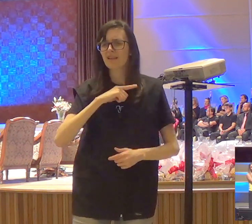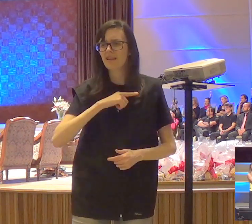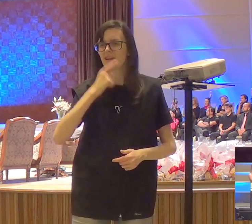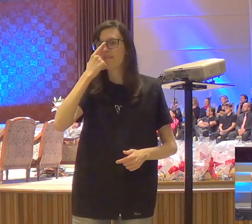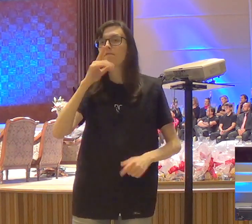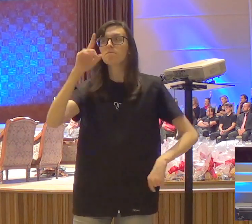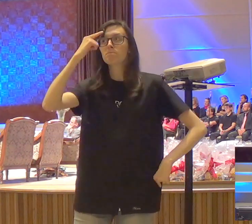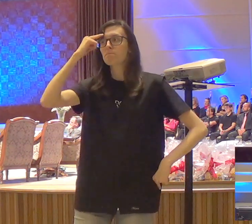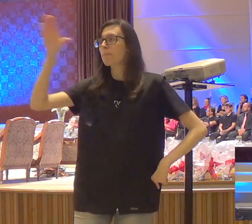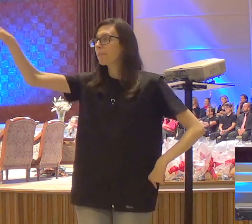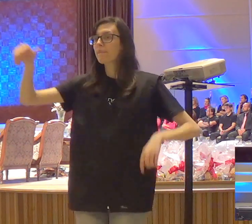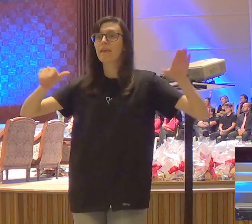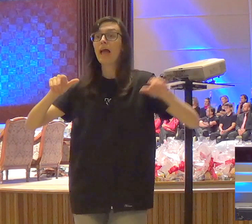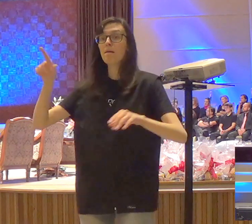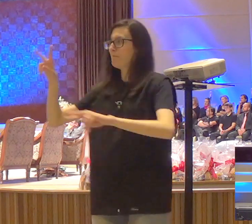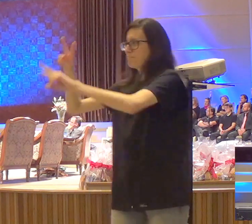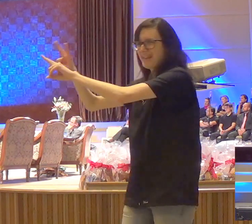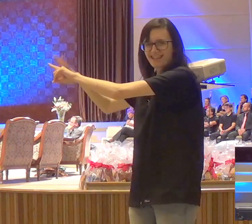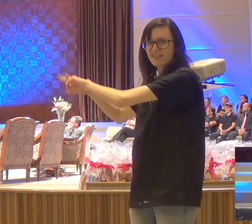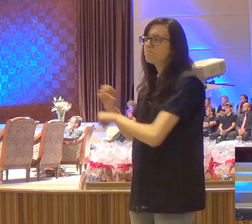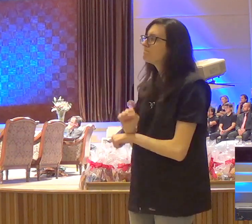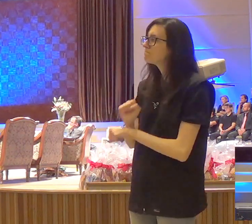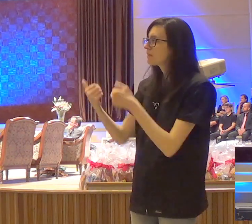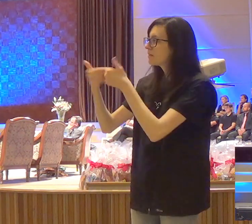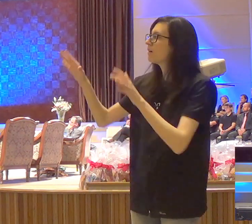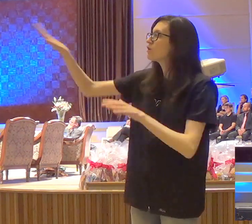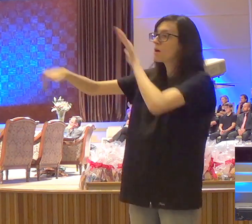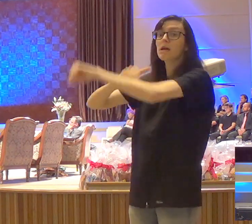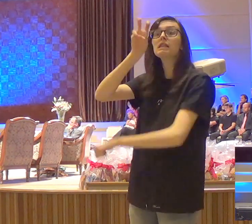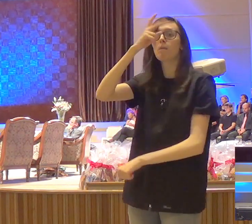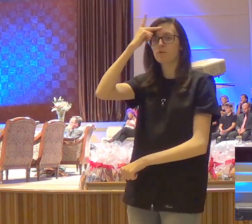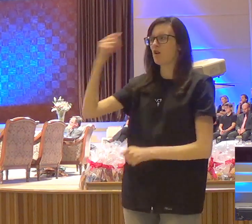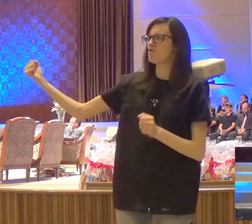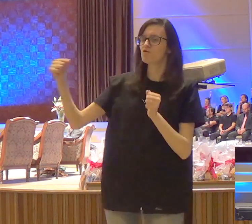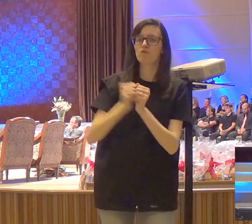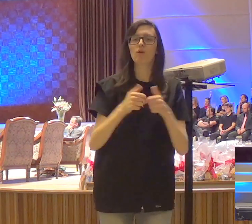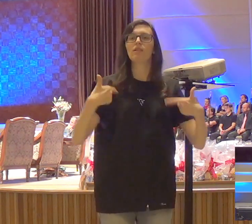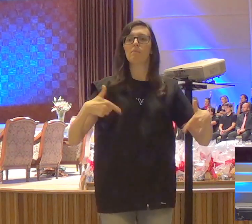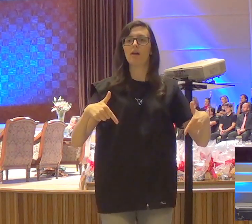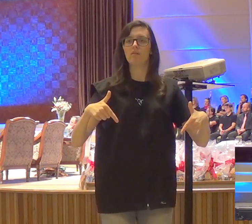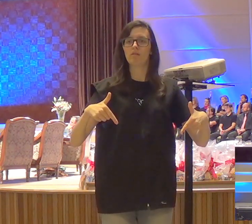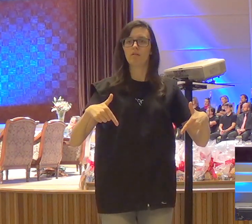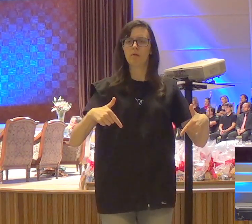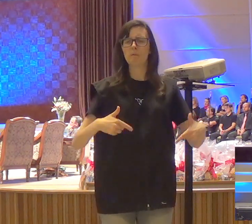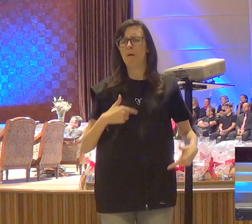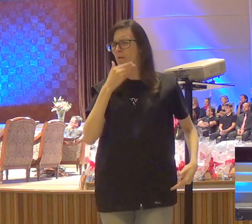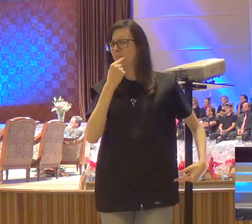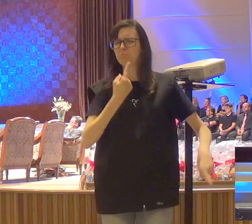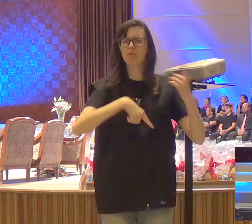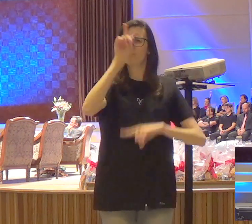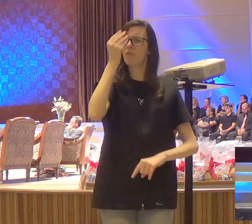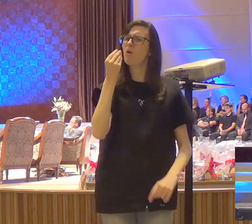5 pessoas que saíram da prisão para trabalhar com ele. People who go to prison are capable of succeeding.